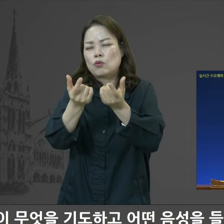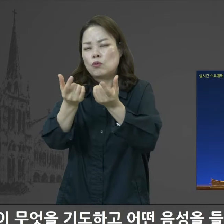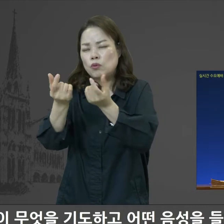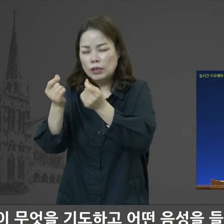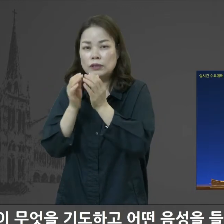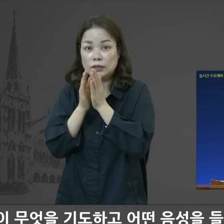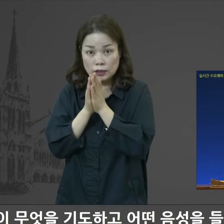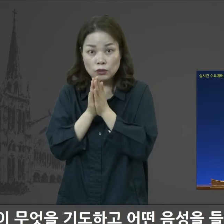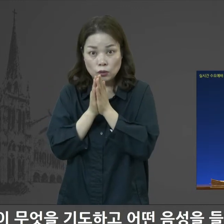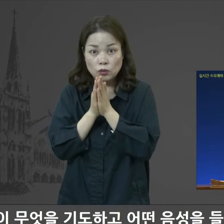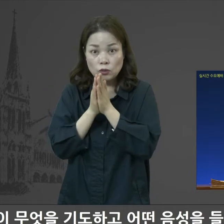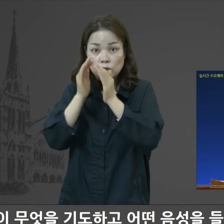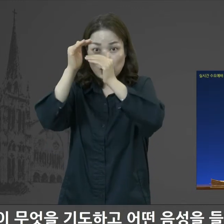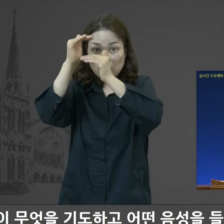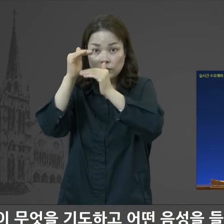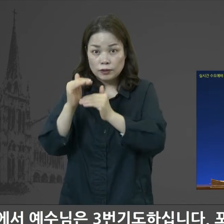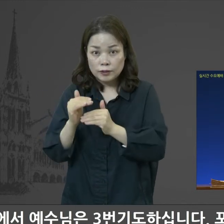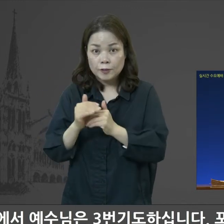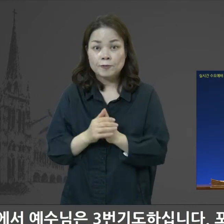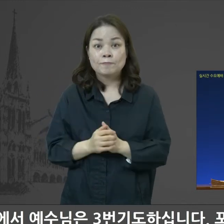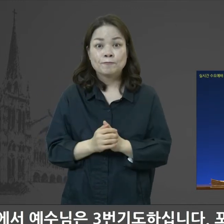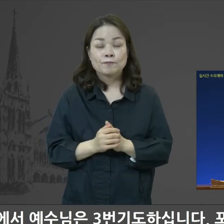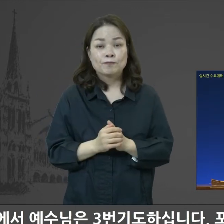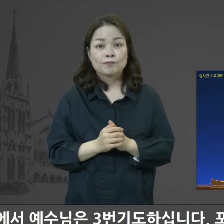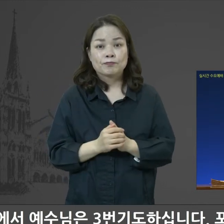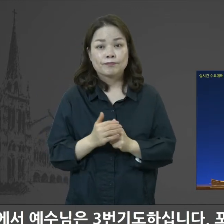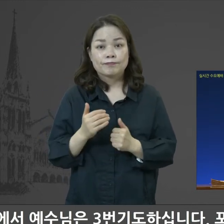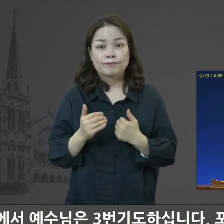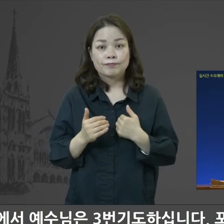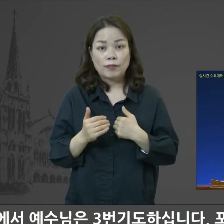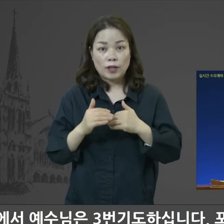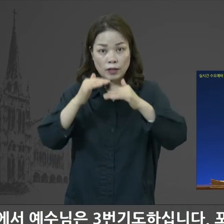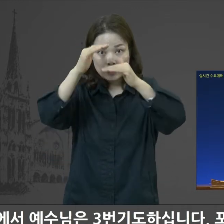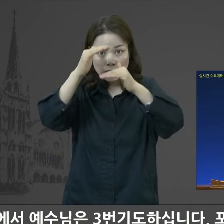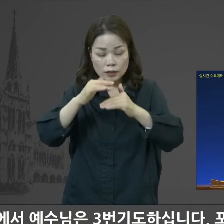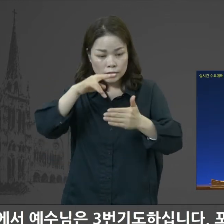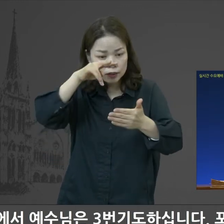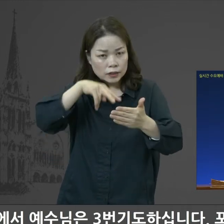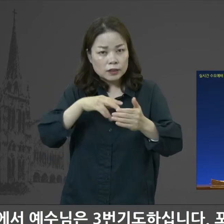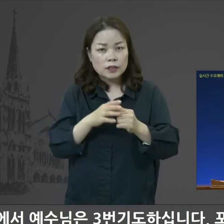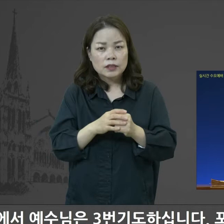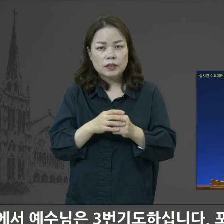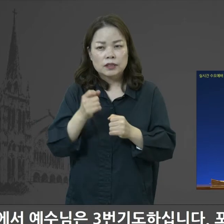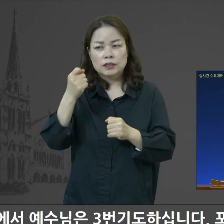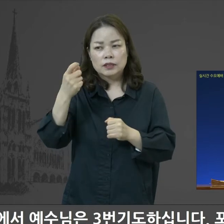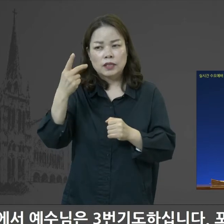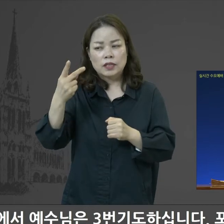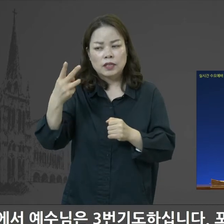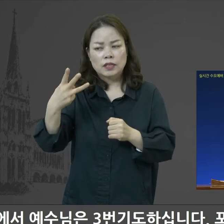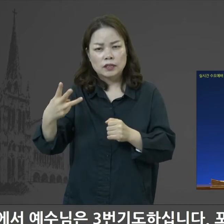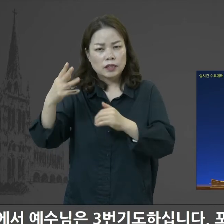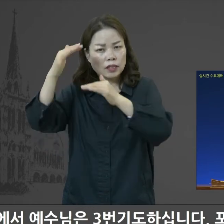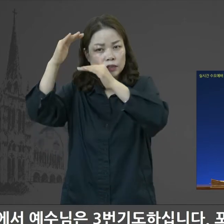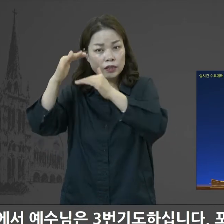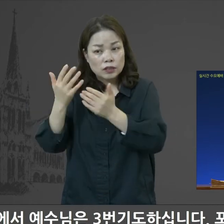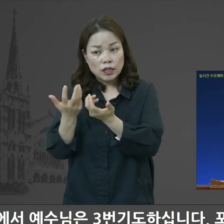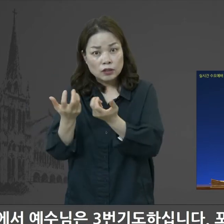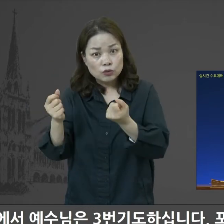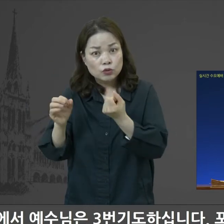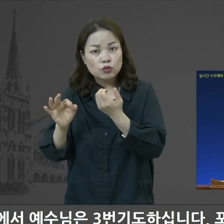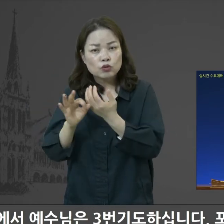것도 큰 무리가 없을 것 같습니다. 그러나 제가 본문을 읽기에는 이 3번의 기도는 내용으로